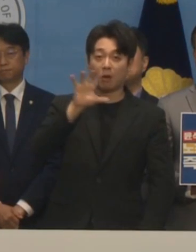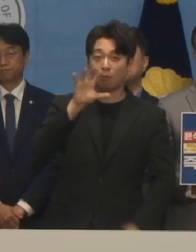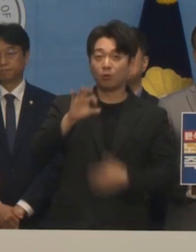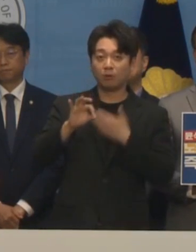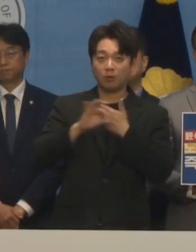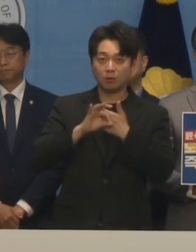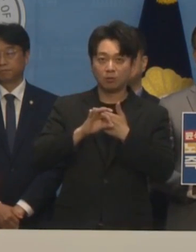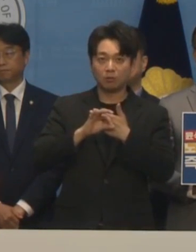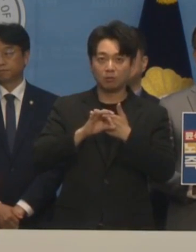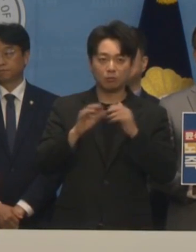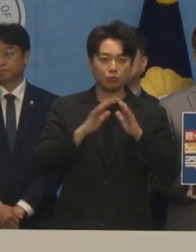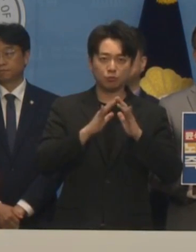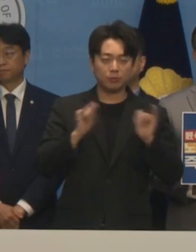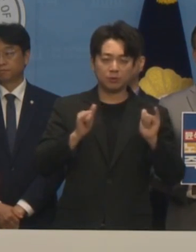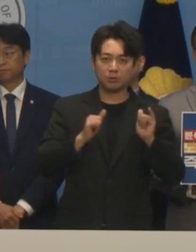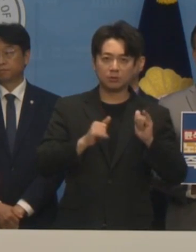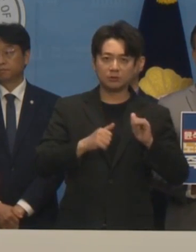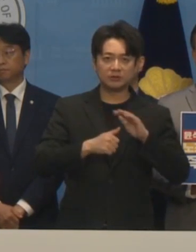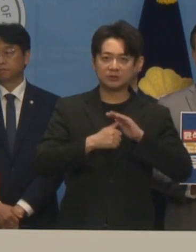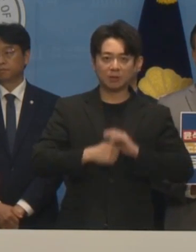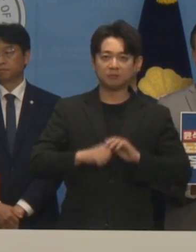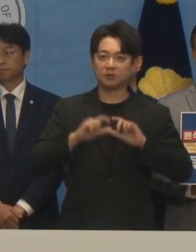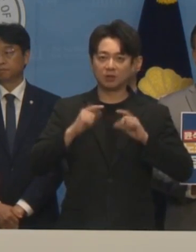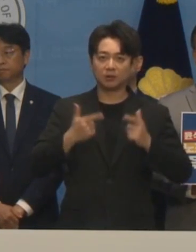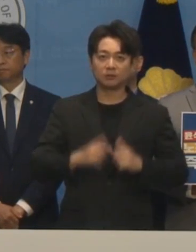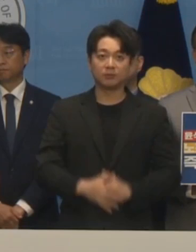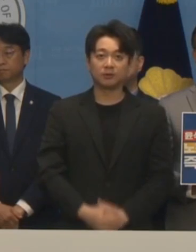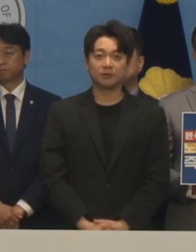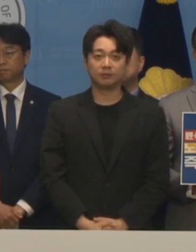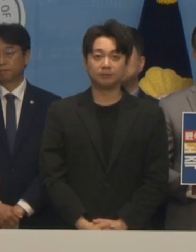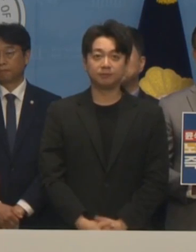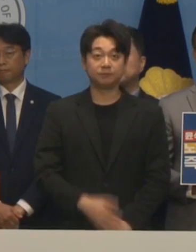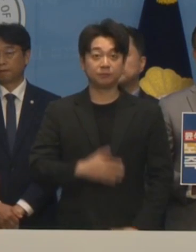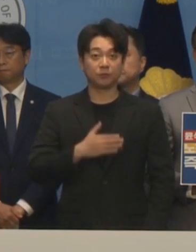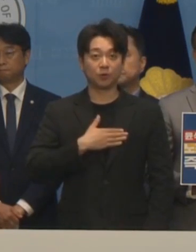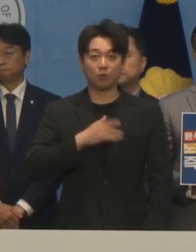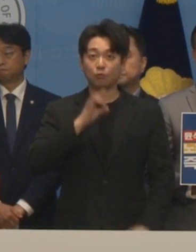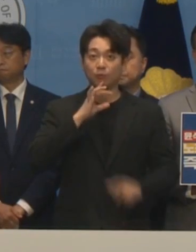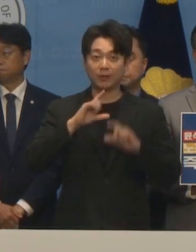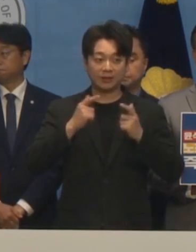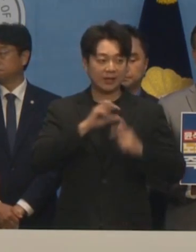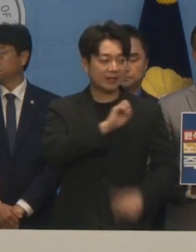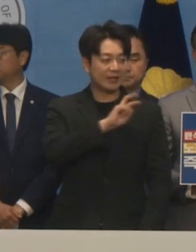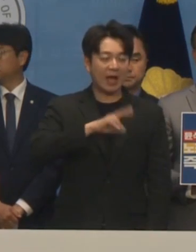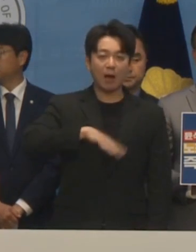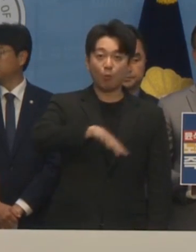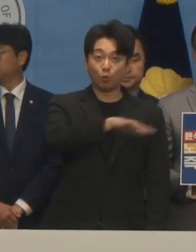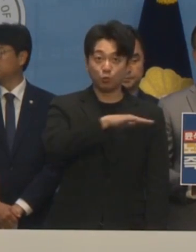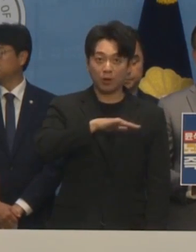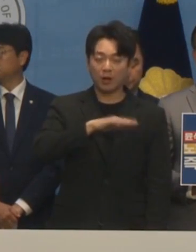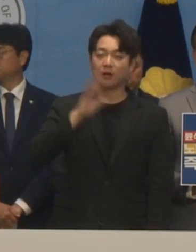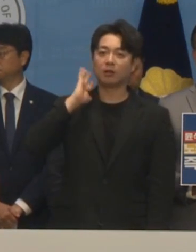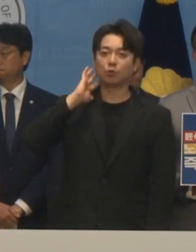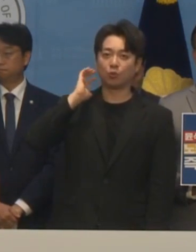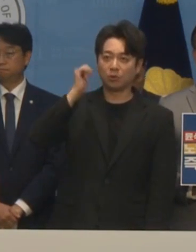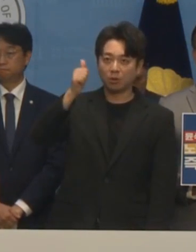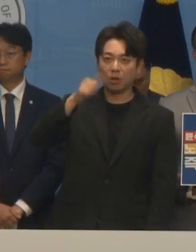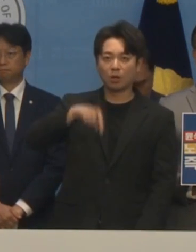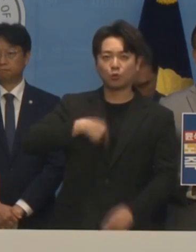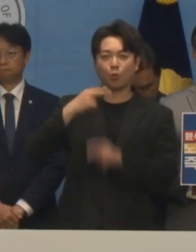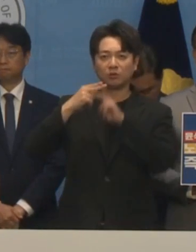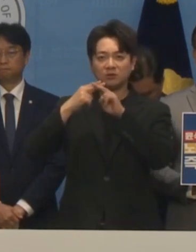이상 좌시하지 않을 것입니다. 저와 사회민주당 또한 더 이상 대통령의 무능과 독재의